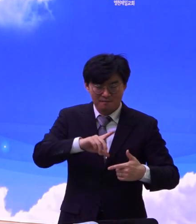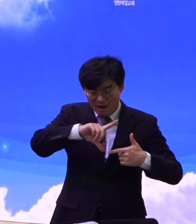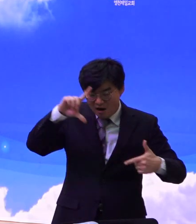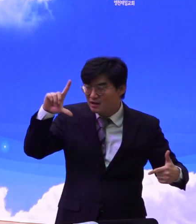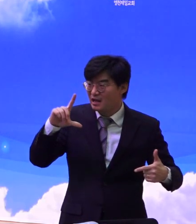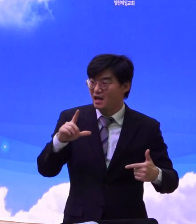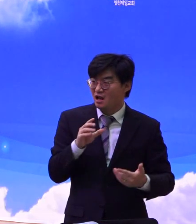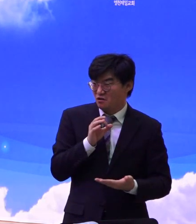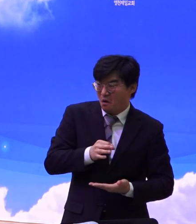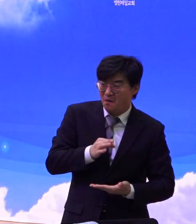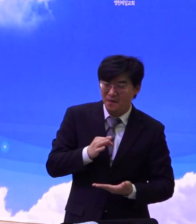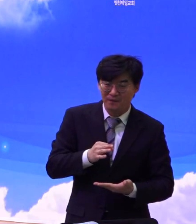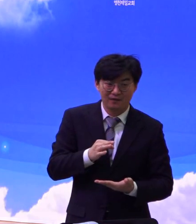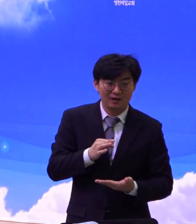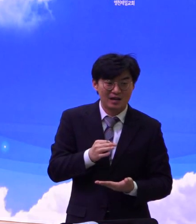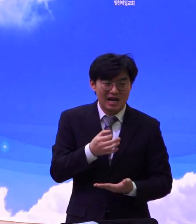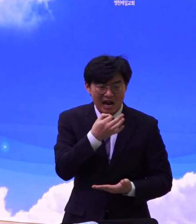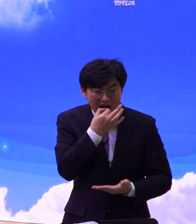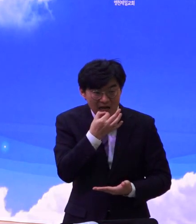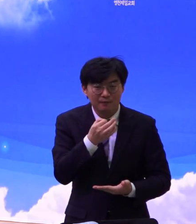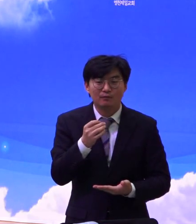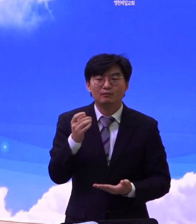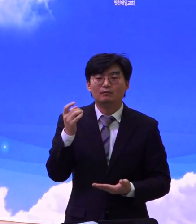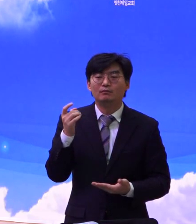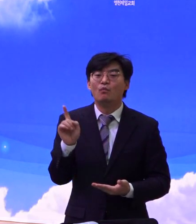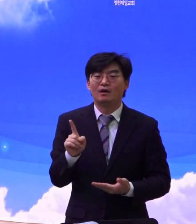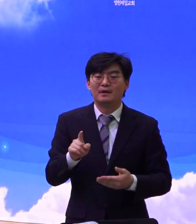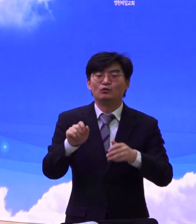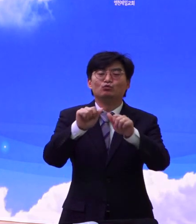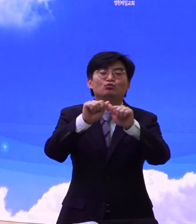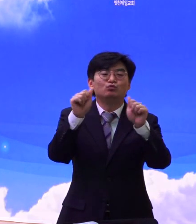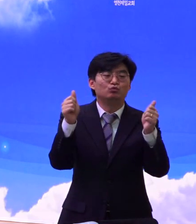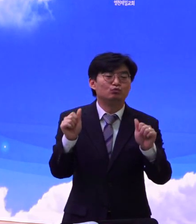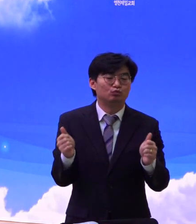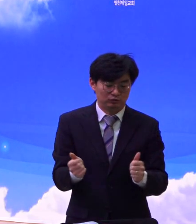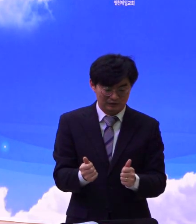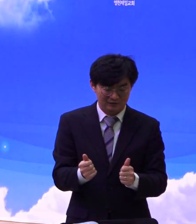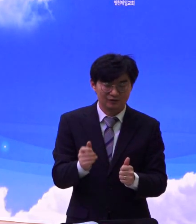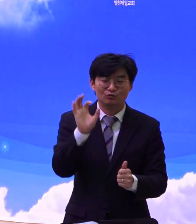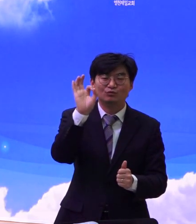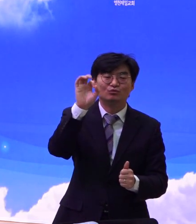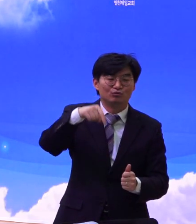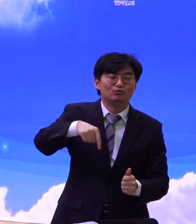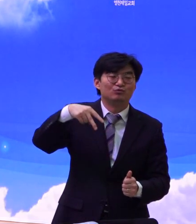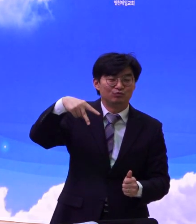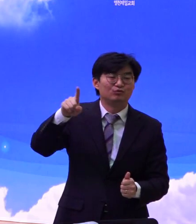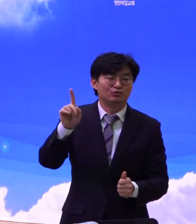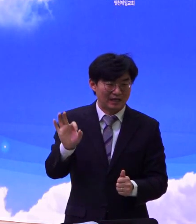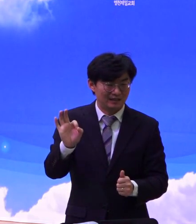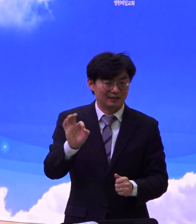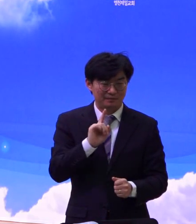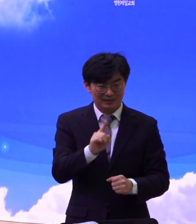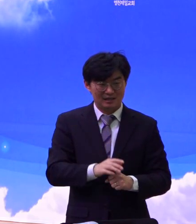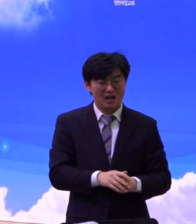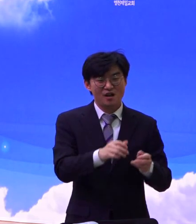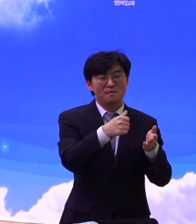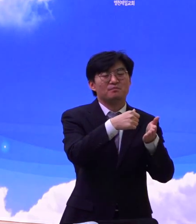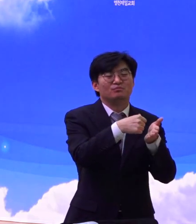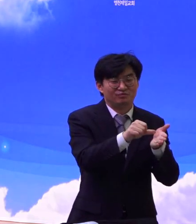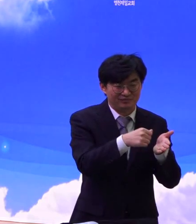있습니다. 어떻게 해서는 인정받으려 하고 사람의 인기를 얻고자 하는 그런 사람들이 있습니다. 우리 안에도 그런 부분들이